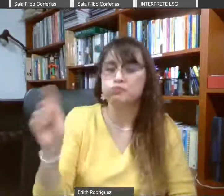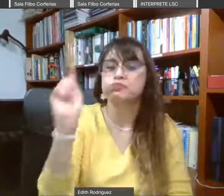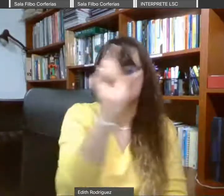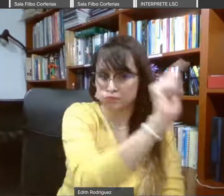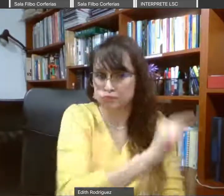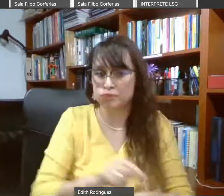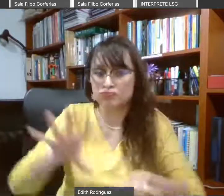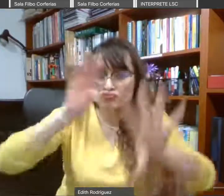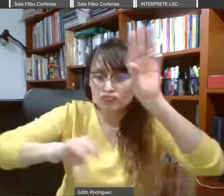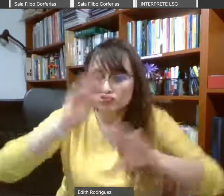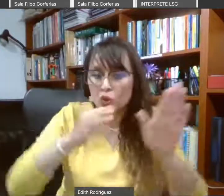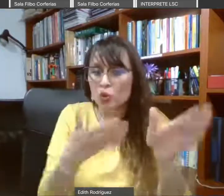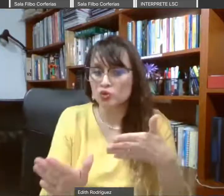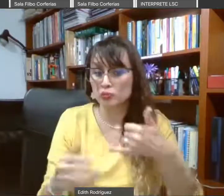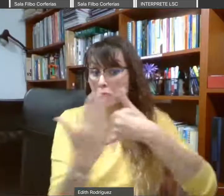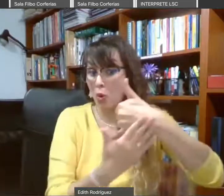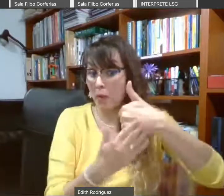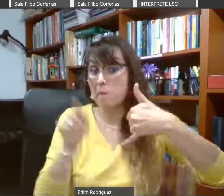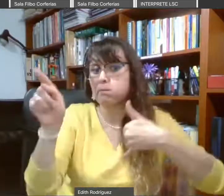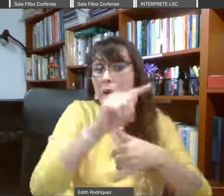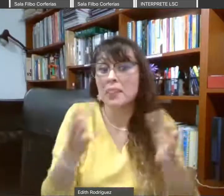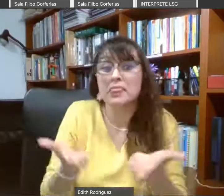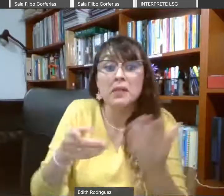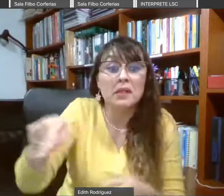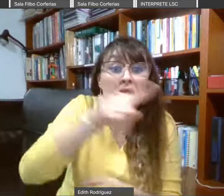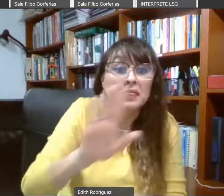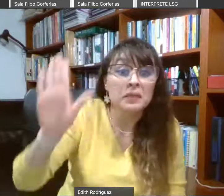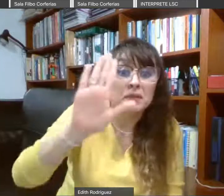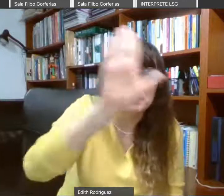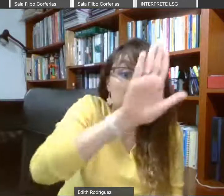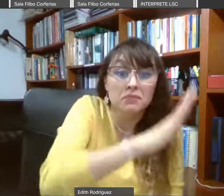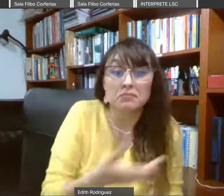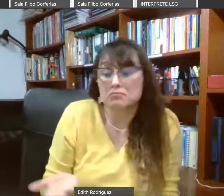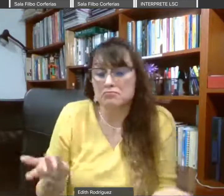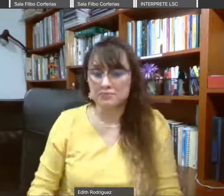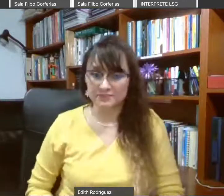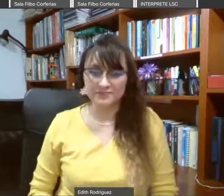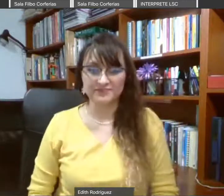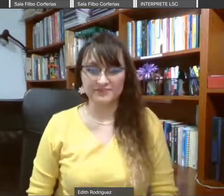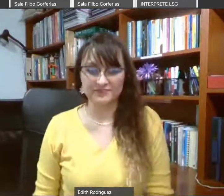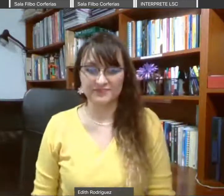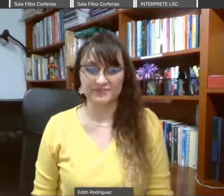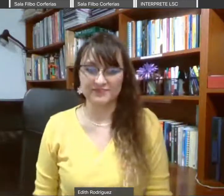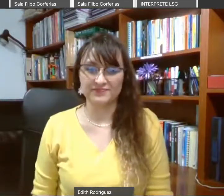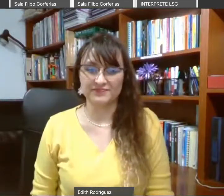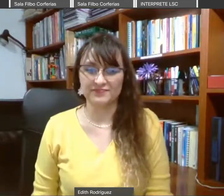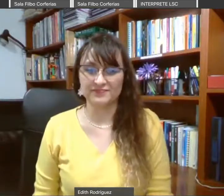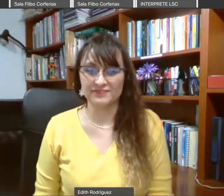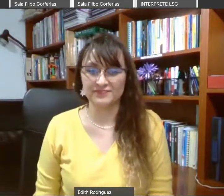de sordos que hay en Colombia, también ellos ofrecen cursos de lengua de señas básicos que les pueden servir a las